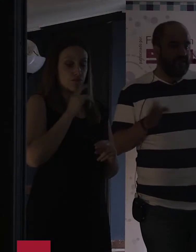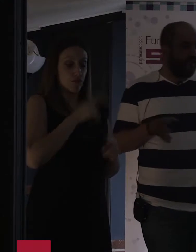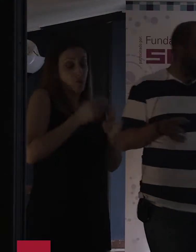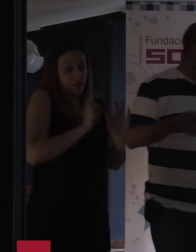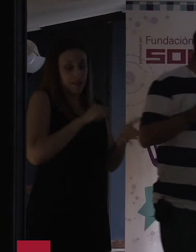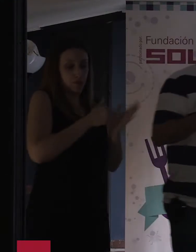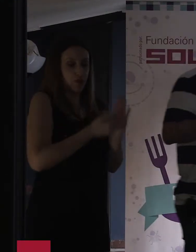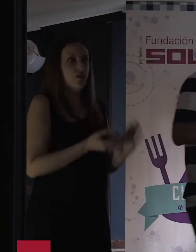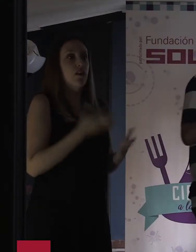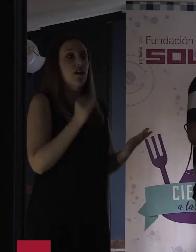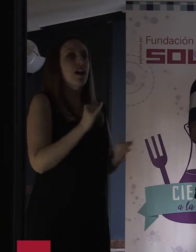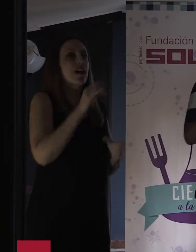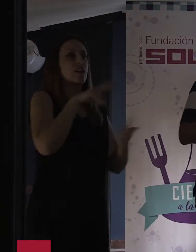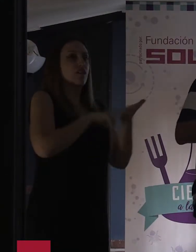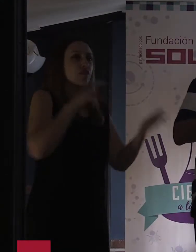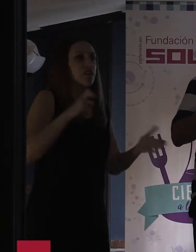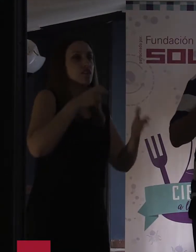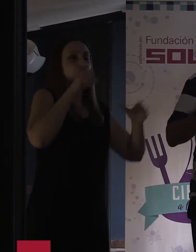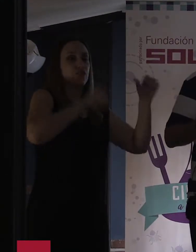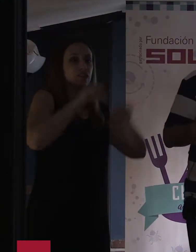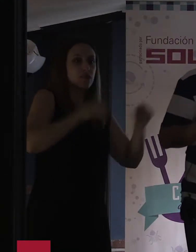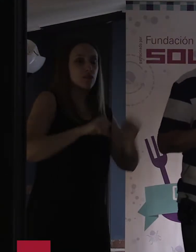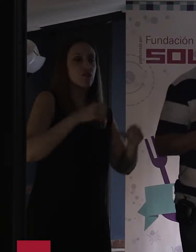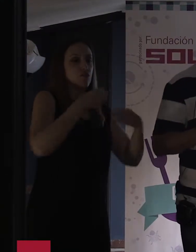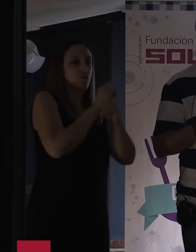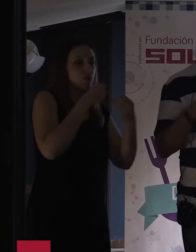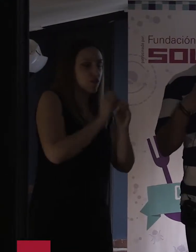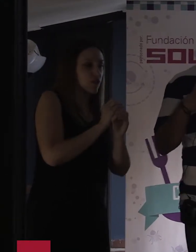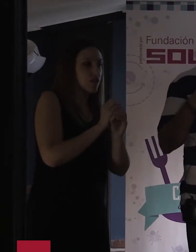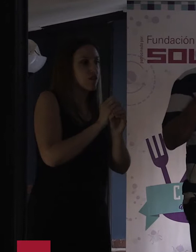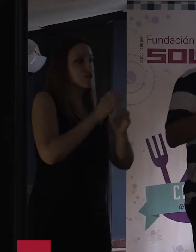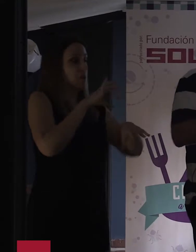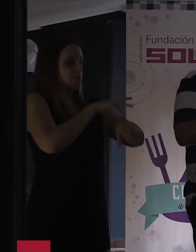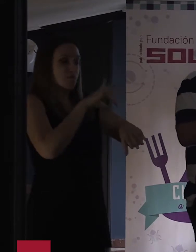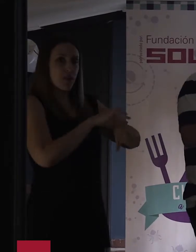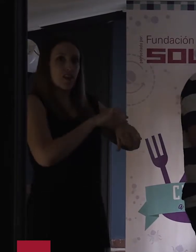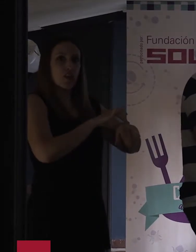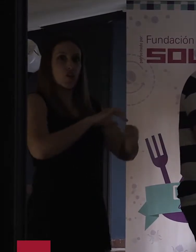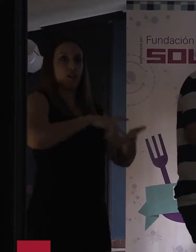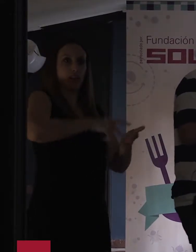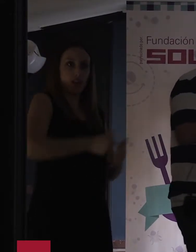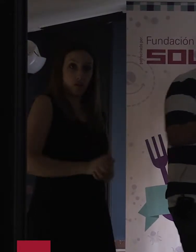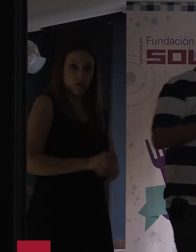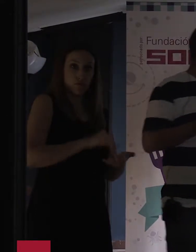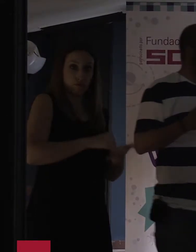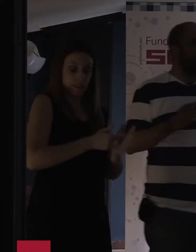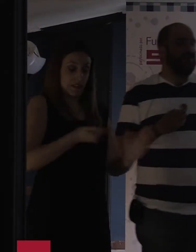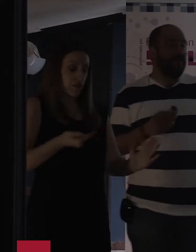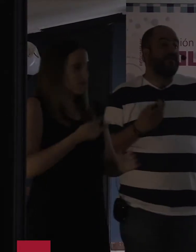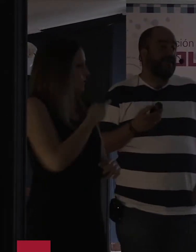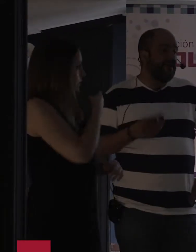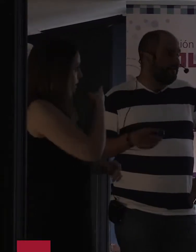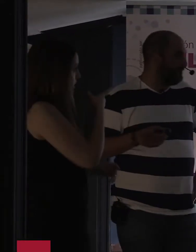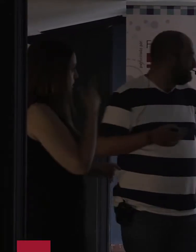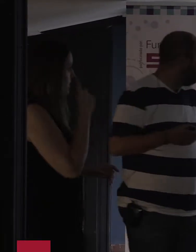físicos, químicos, biólogos, médicos, ingenieros. Es un equipo muy, muy pluridisciplinar, ¿vale? Esta es la foto